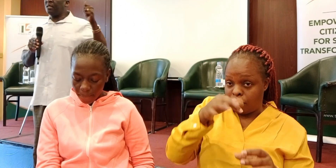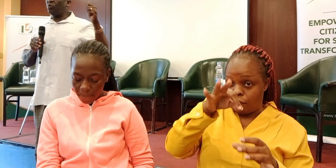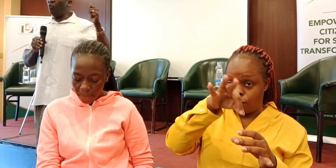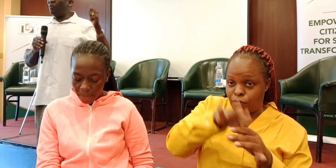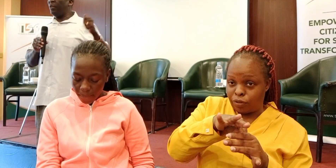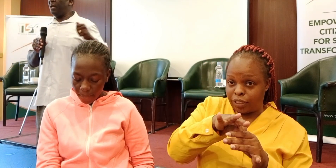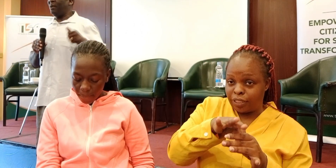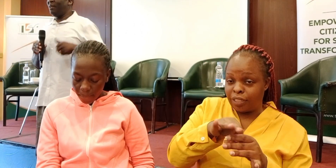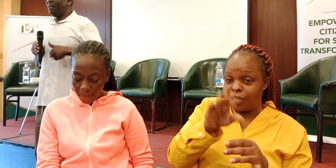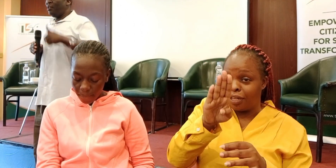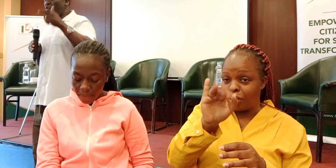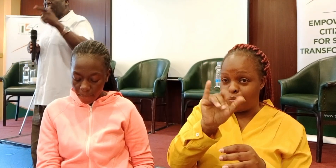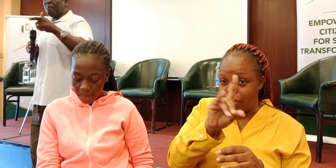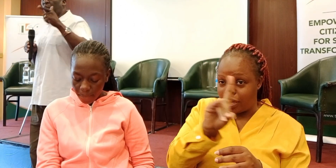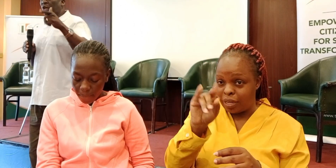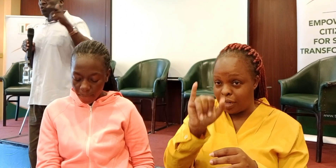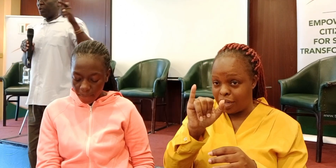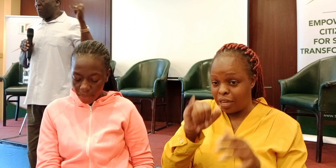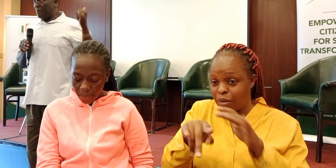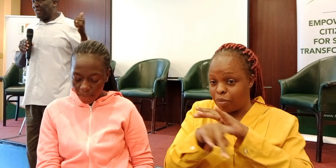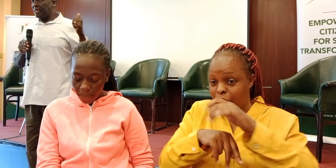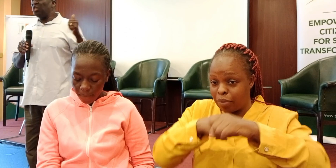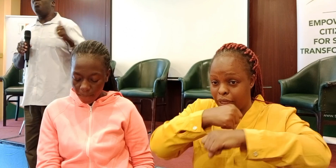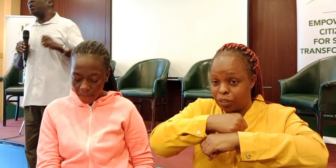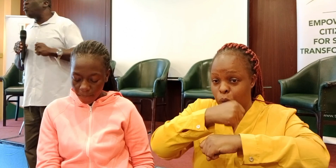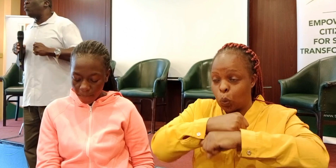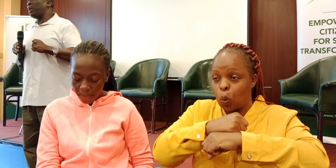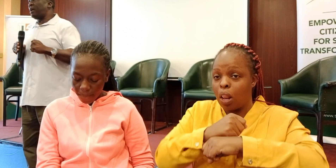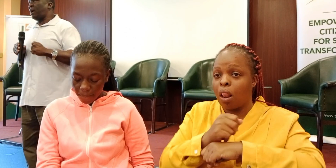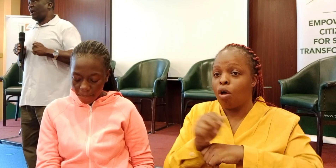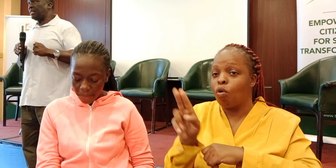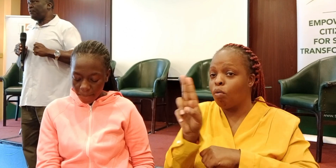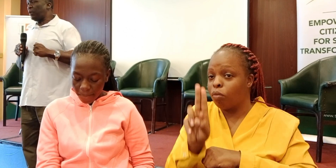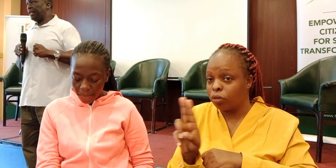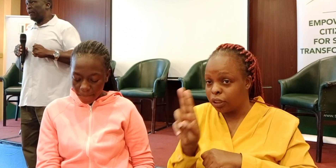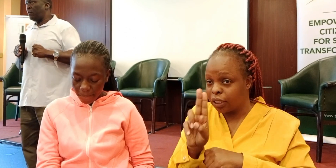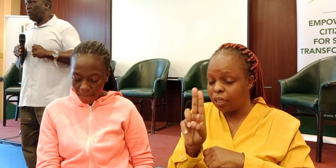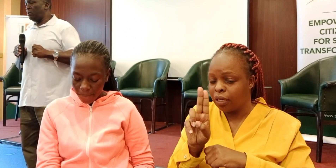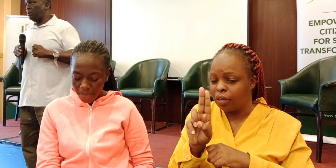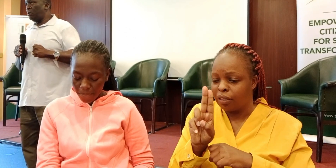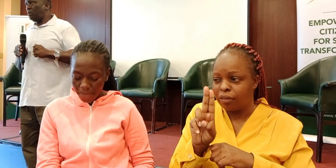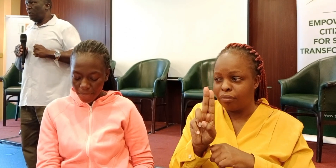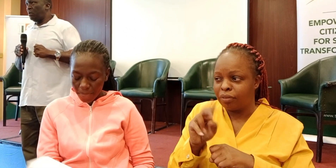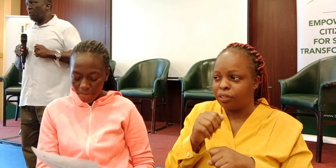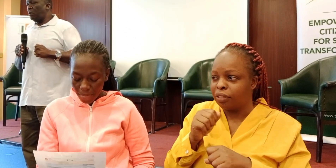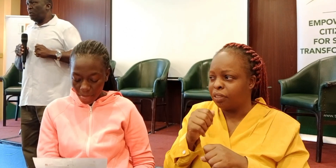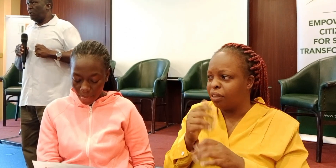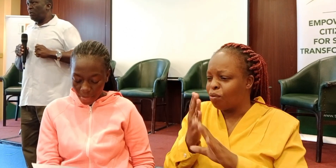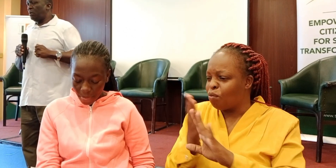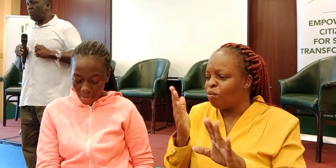BB primary school moja, hiyo miaka 2.5 ambayo imepita. Sikumwona Mungu katika foleni.